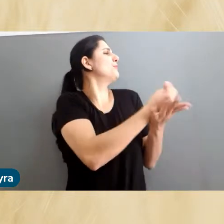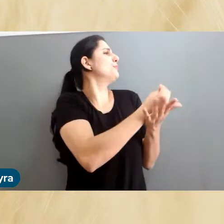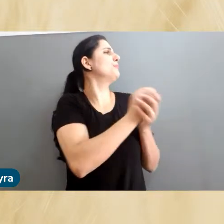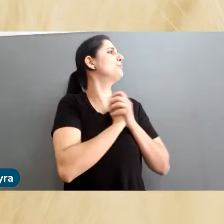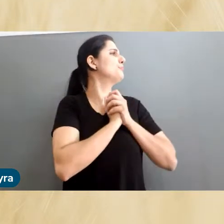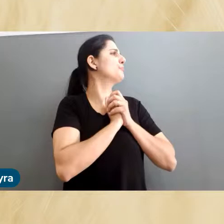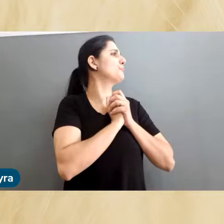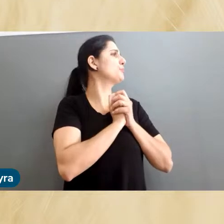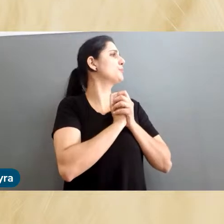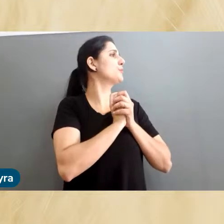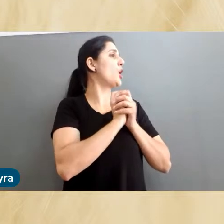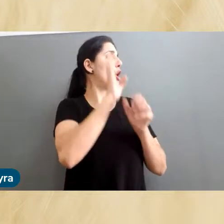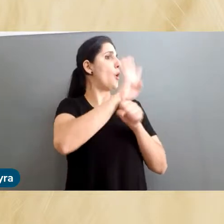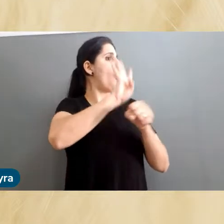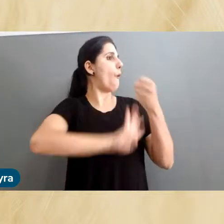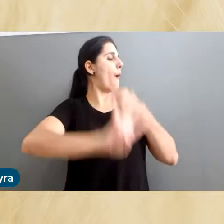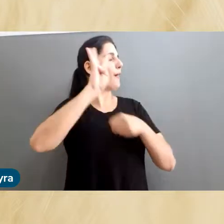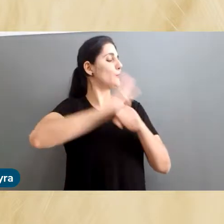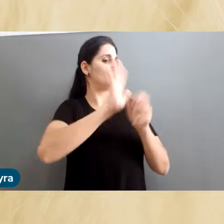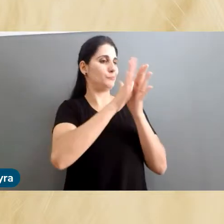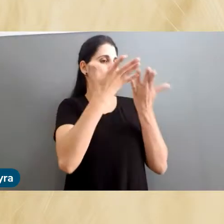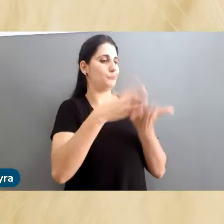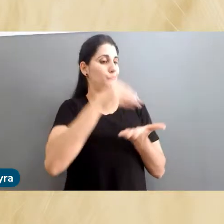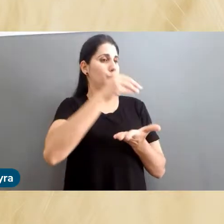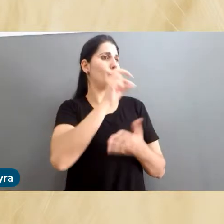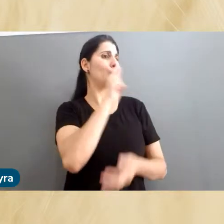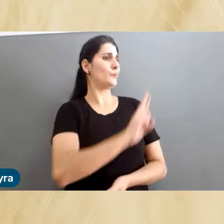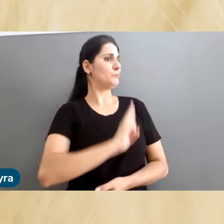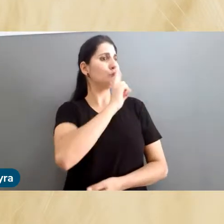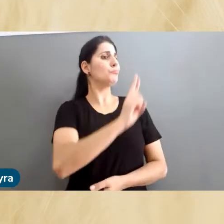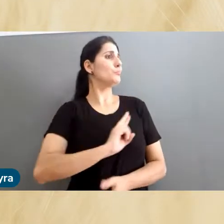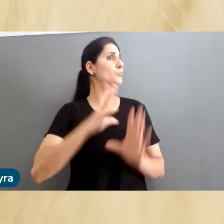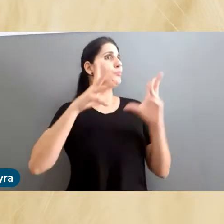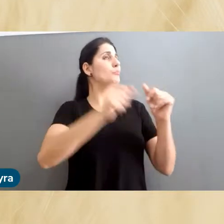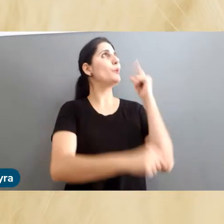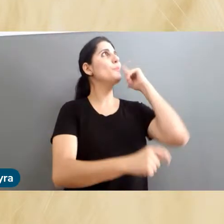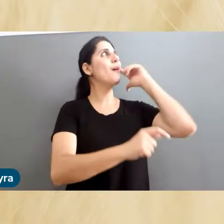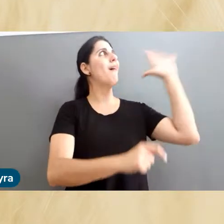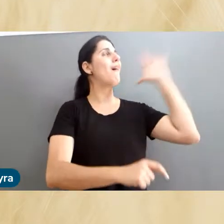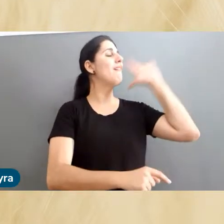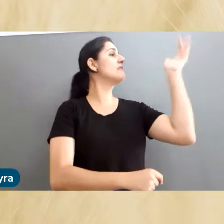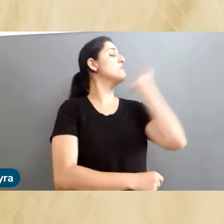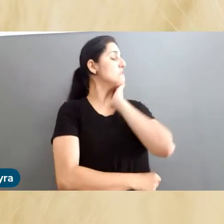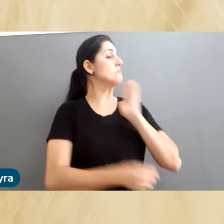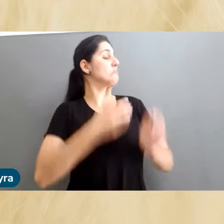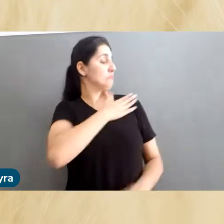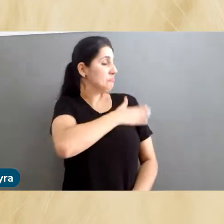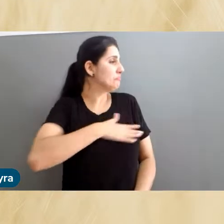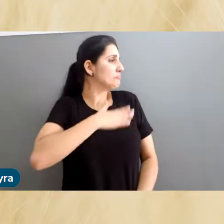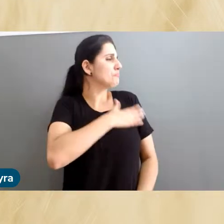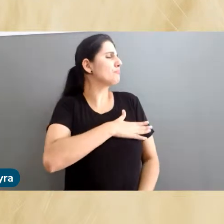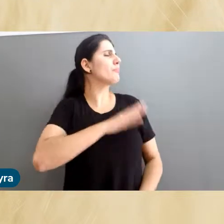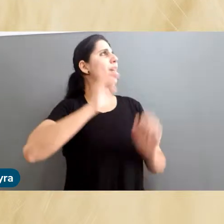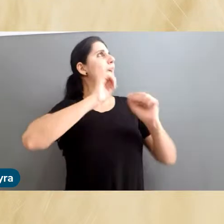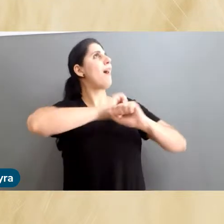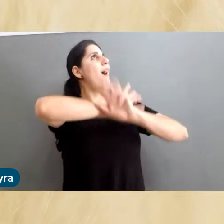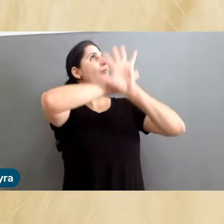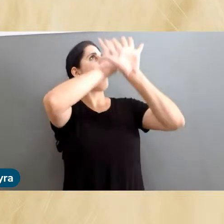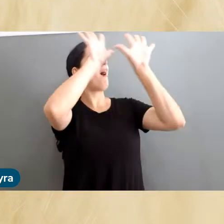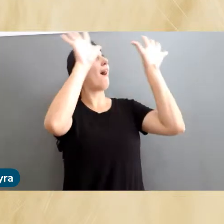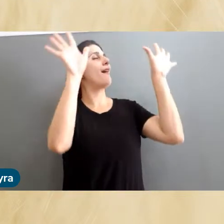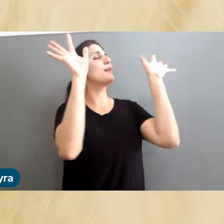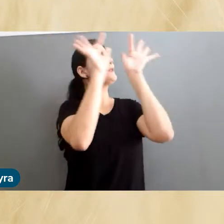Espiritismo há 4 anos, ele trouxe a resposta para todas as minhas indagações. A doutrina abriu novos horizontes, eu sou muito